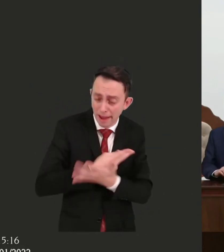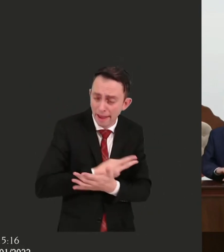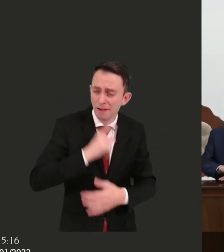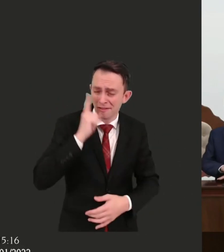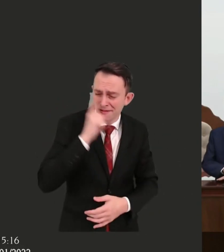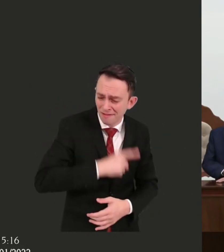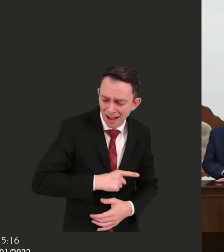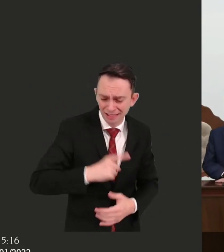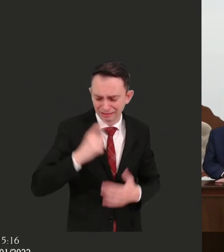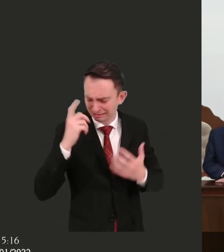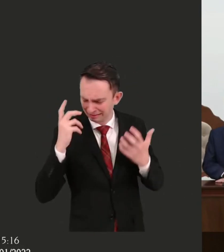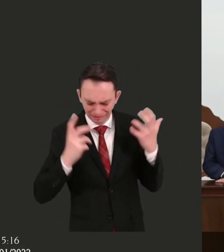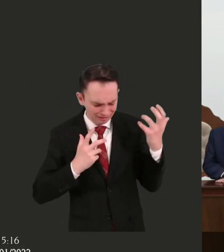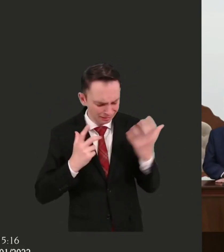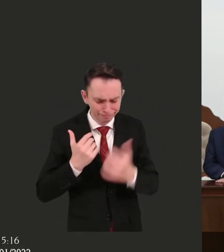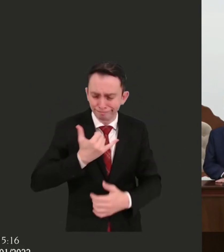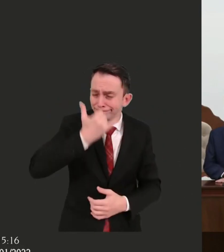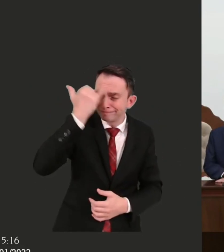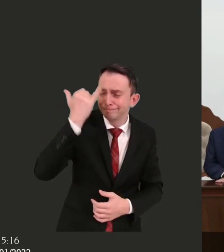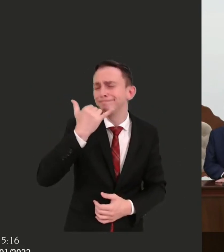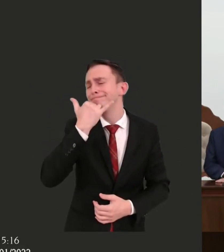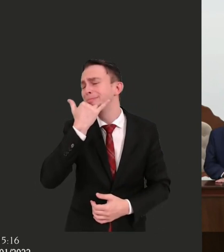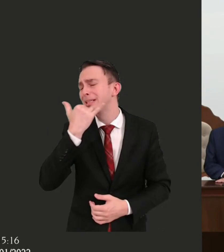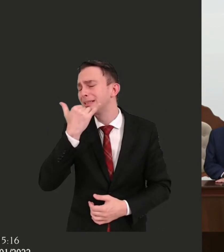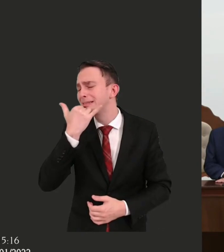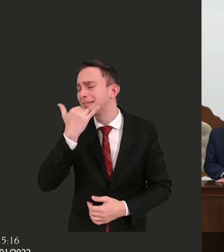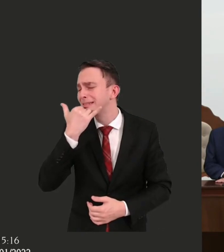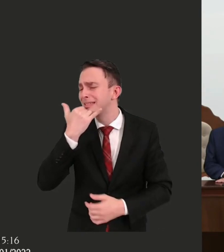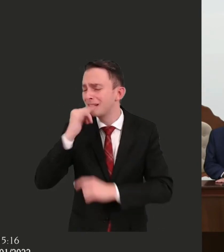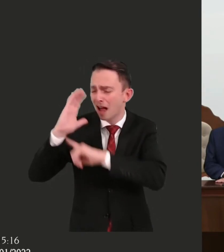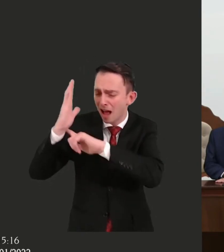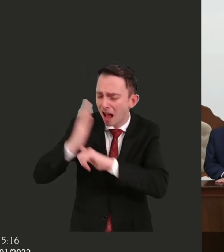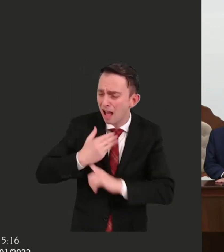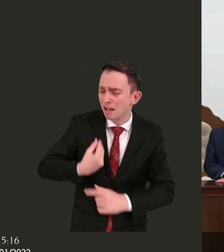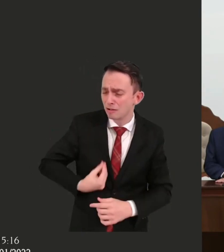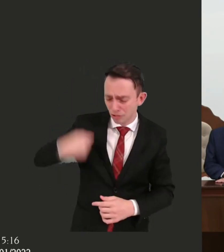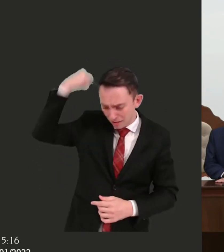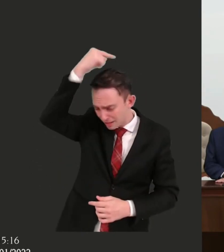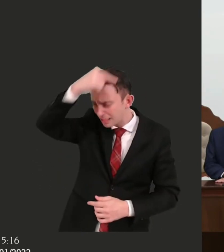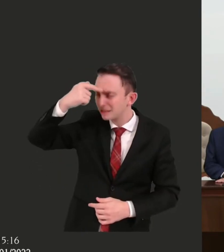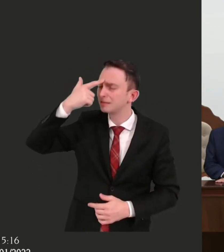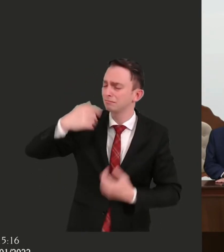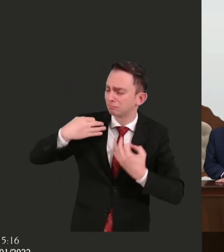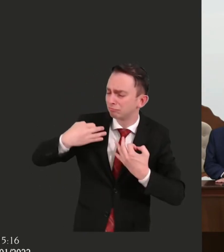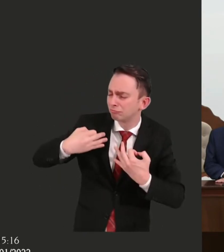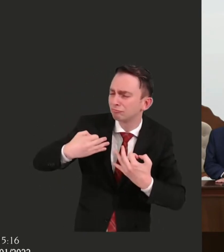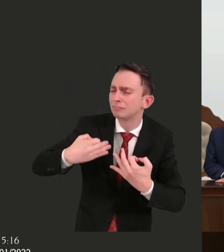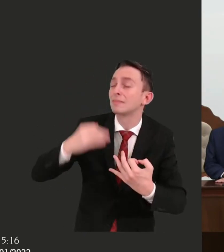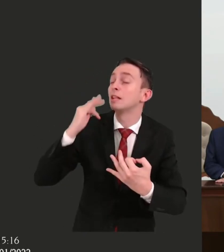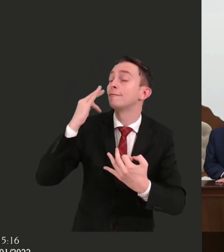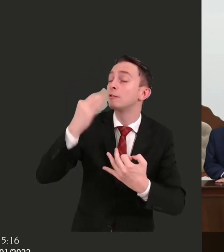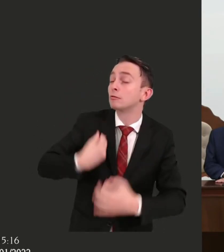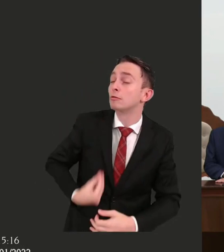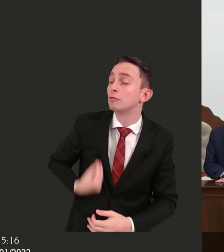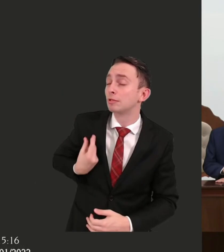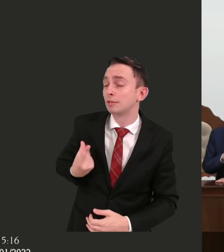faltas, Senhor, perdoa-nos, santifica-nos e prepara-nos para a vida eterna. Agradecemos